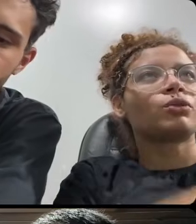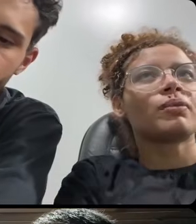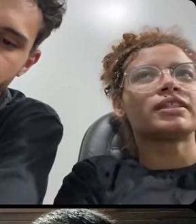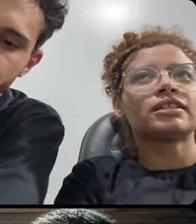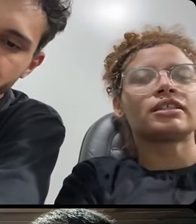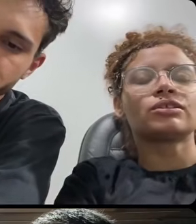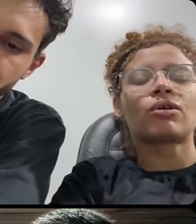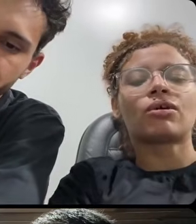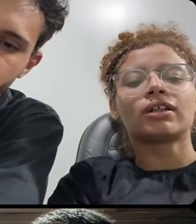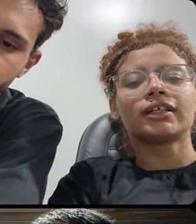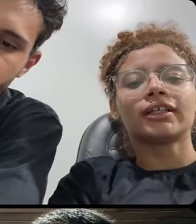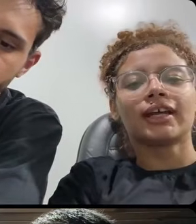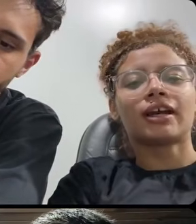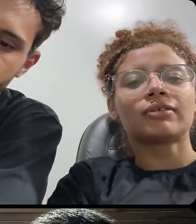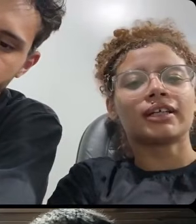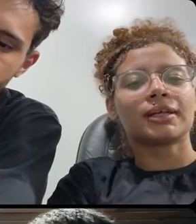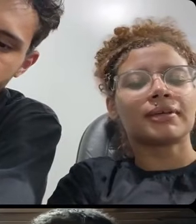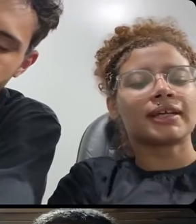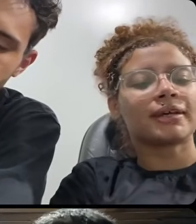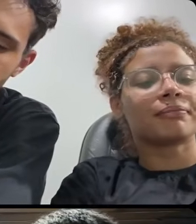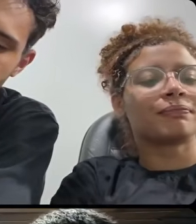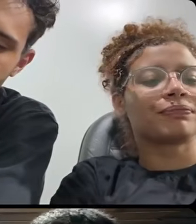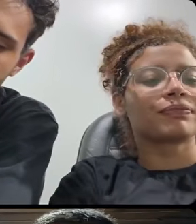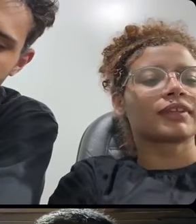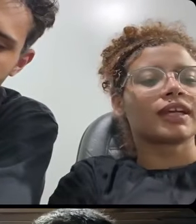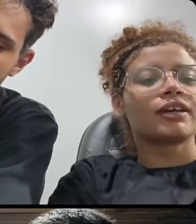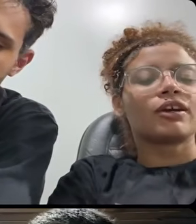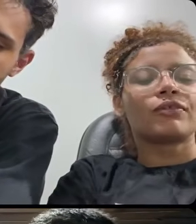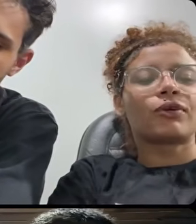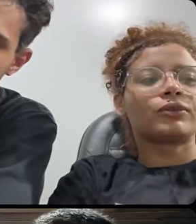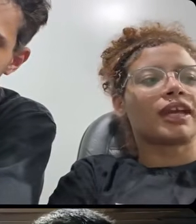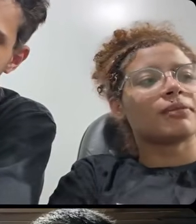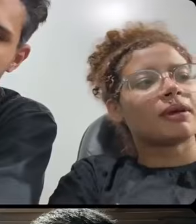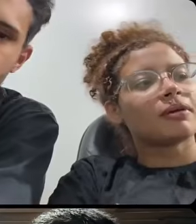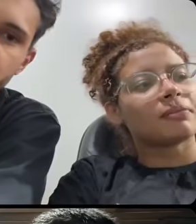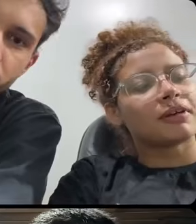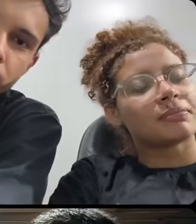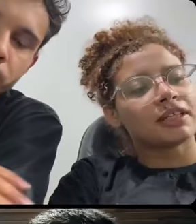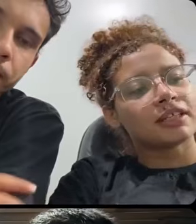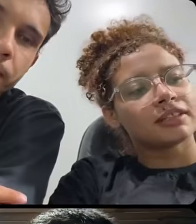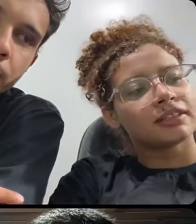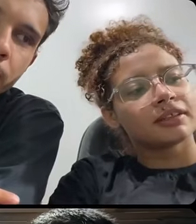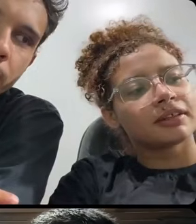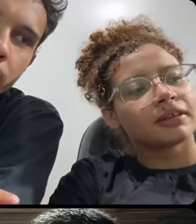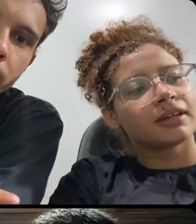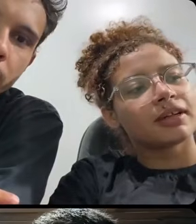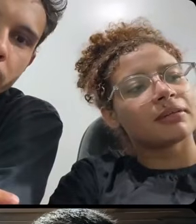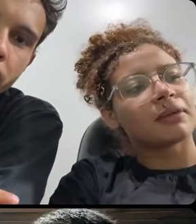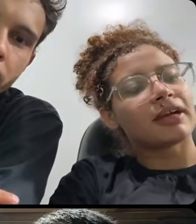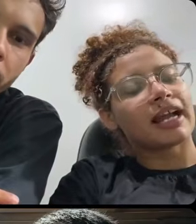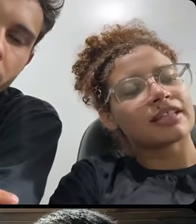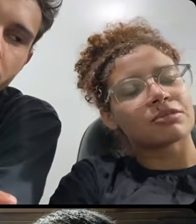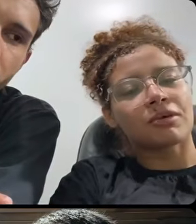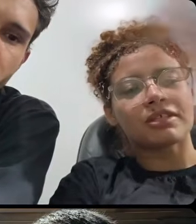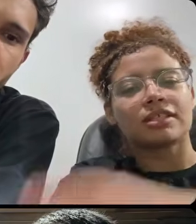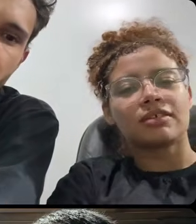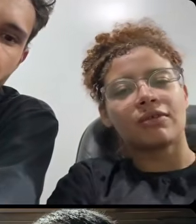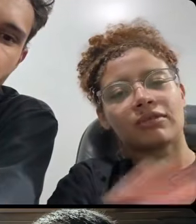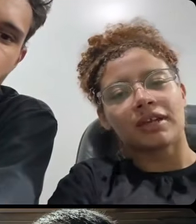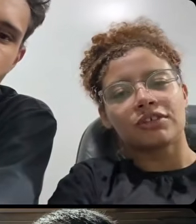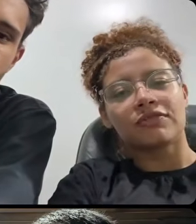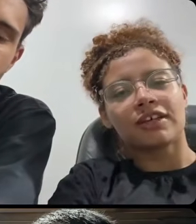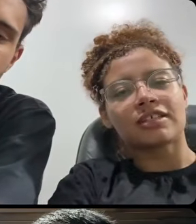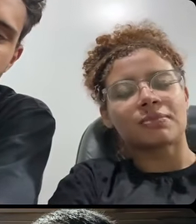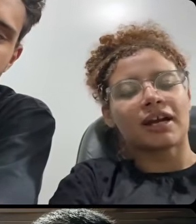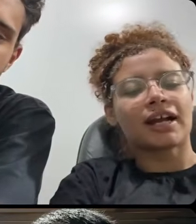Fiquei 4 meses na escola integral da ITMQ. Voltei para Minas para pegar as coisas